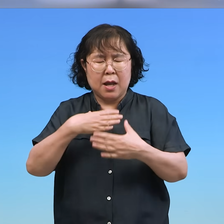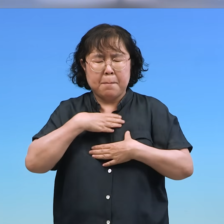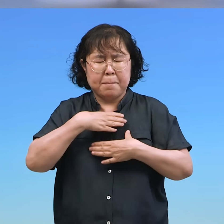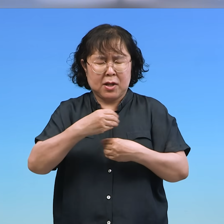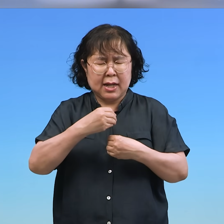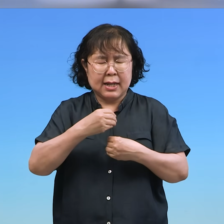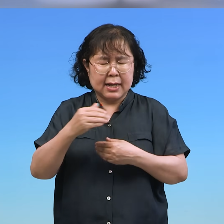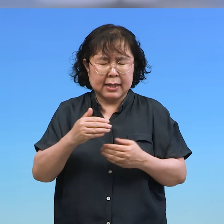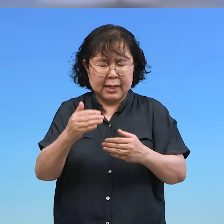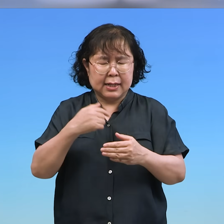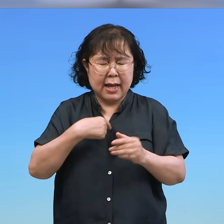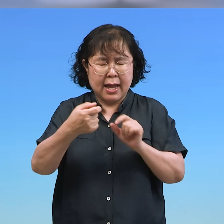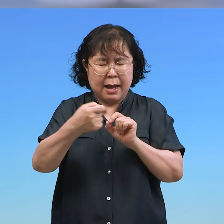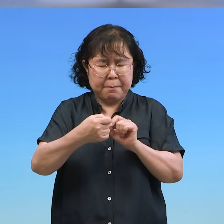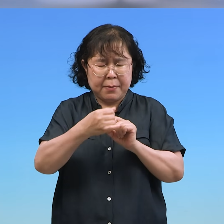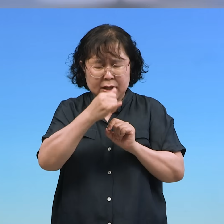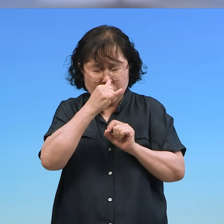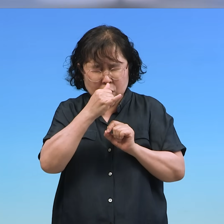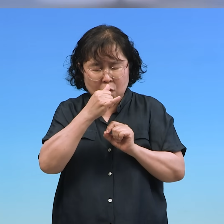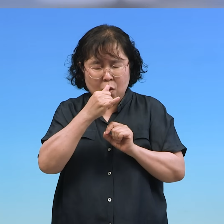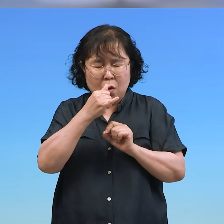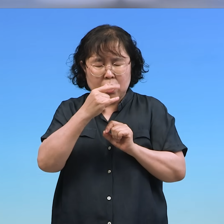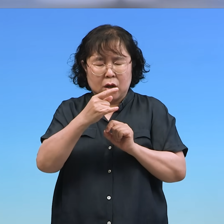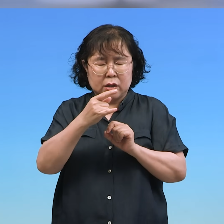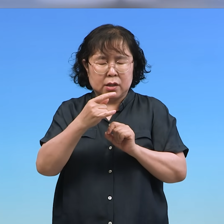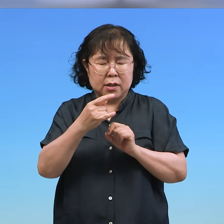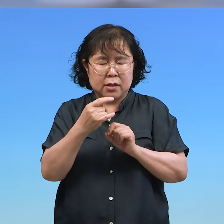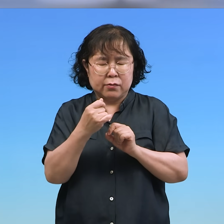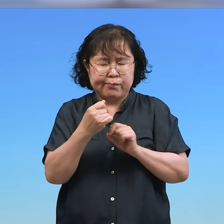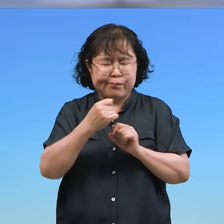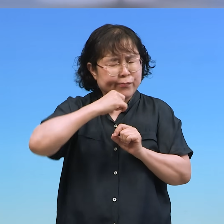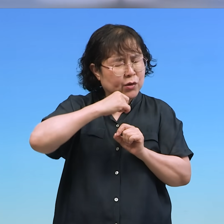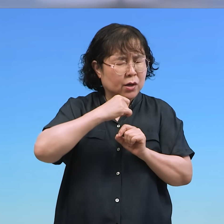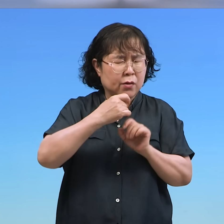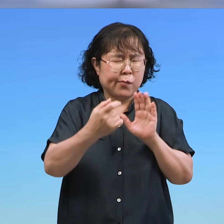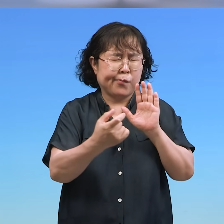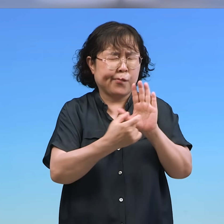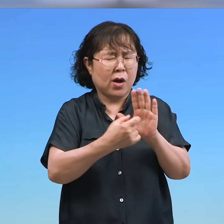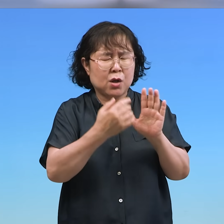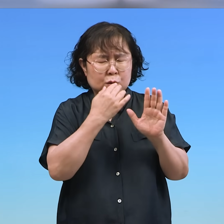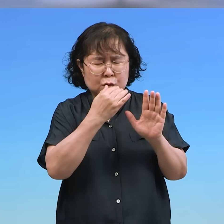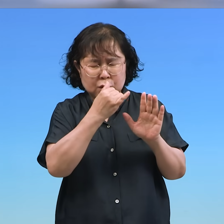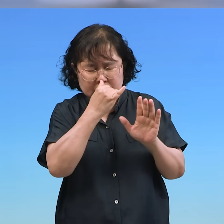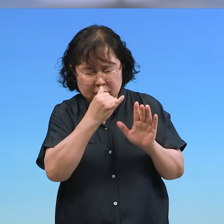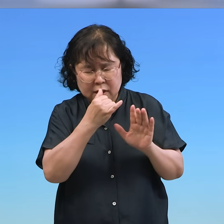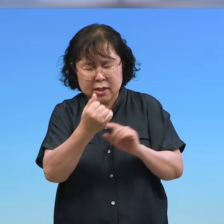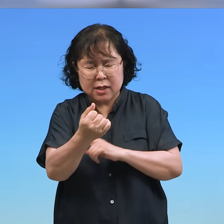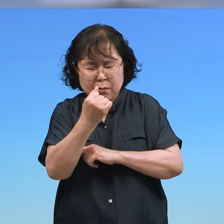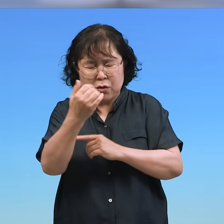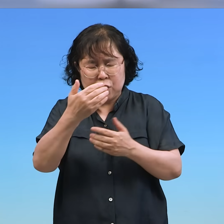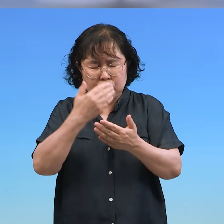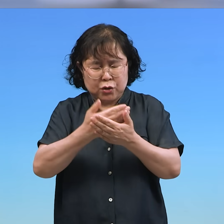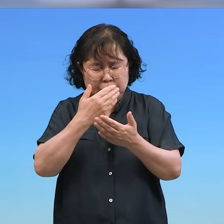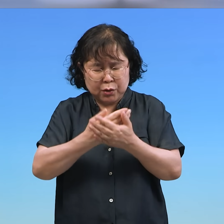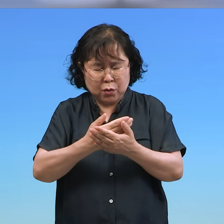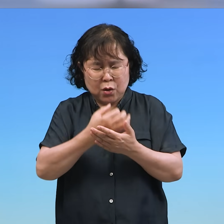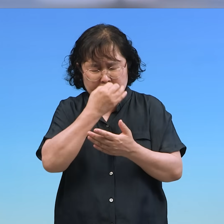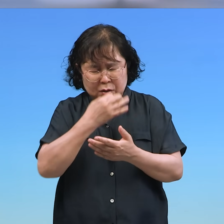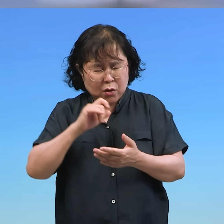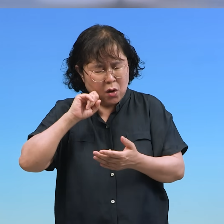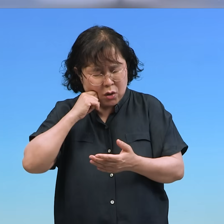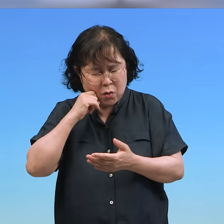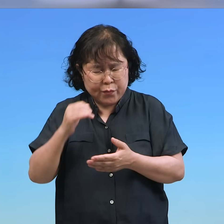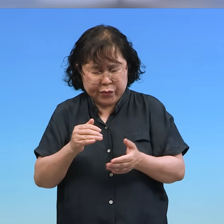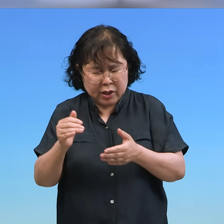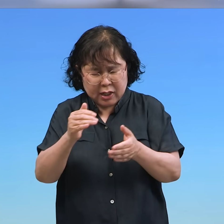편리한 길이 내 앞에 있다 할지라도 하나님, 그것들을 거절할 수 있도록, 거부할 수 있도록, 그리고 아무리 힘들고 어려운